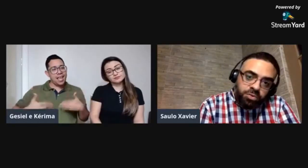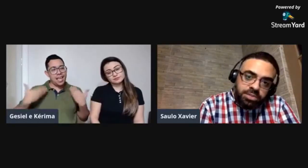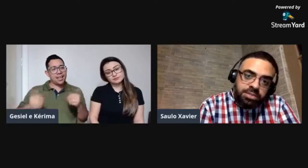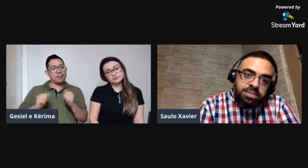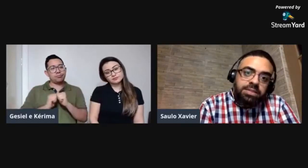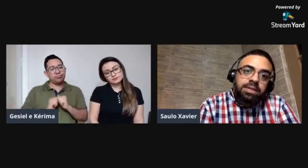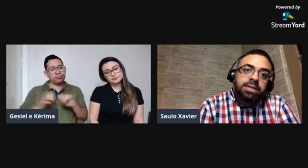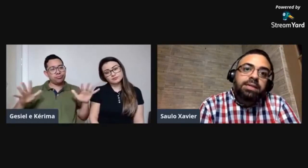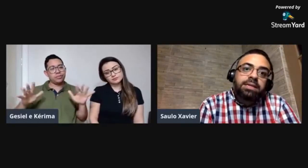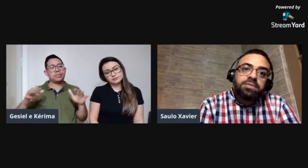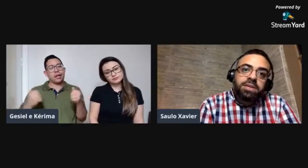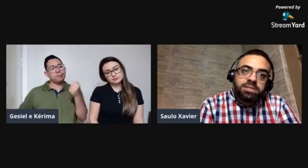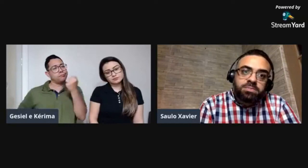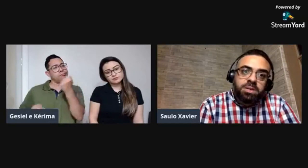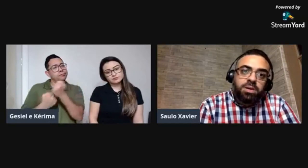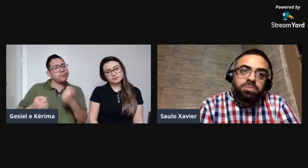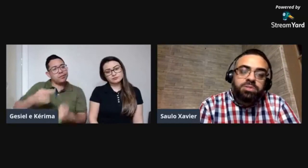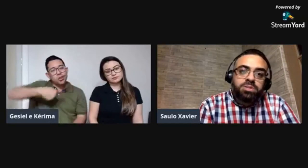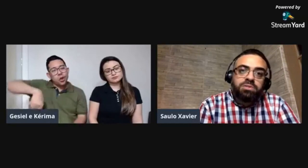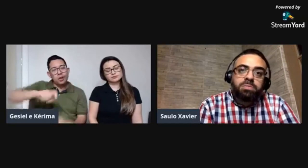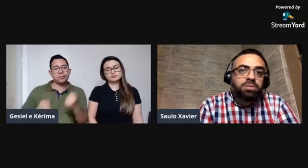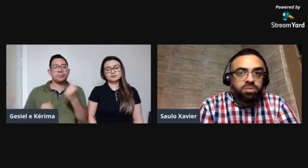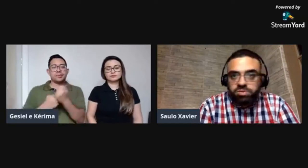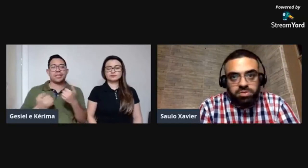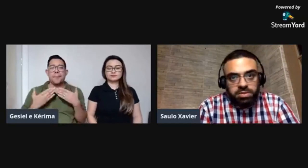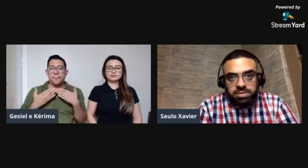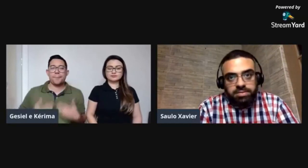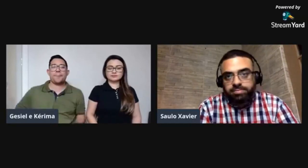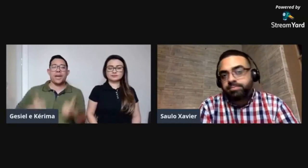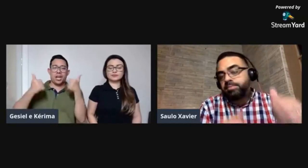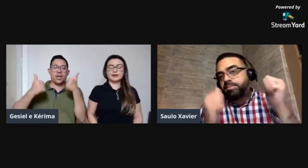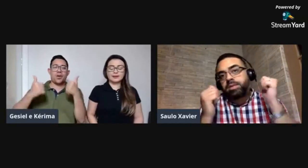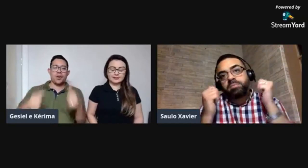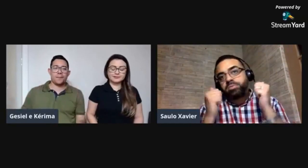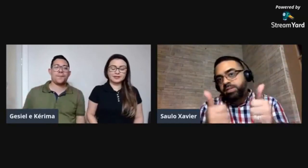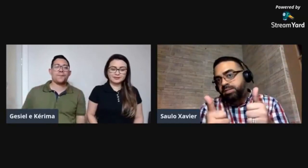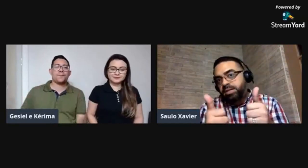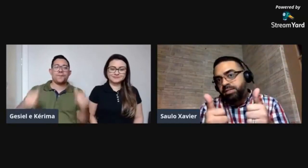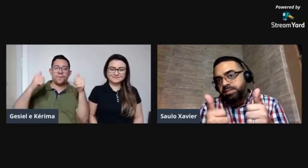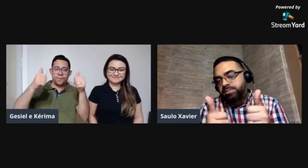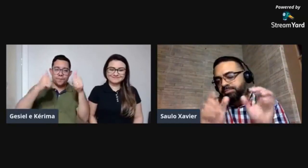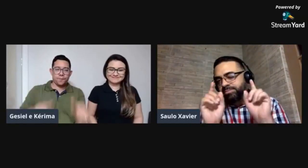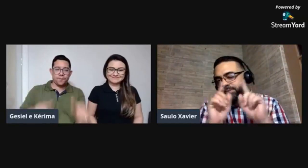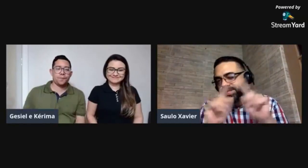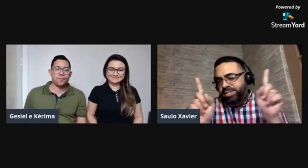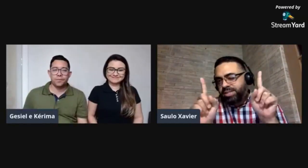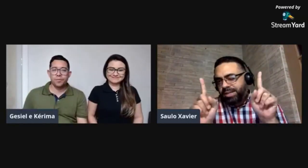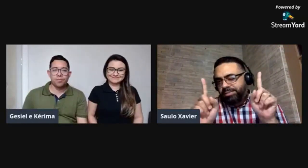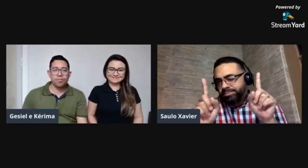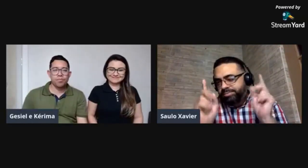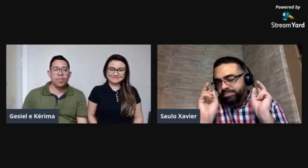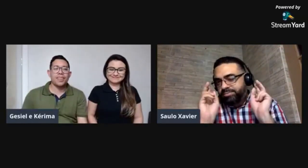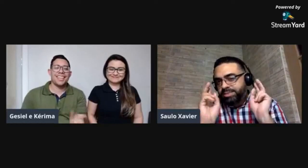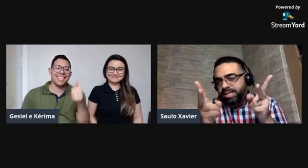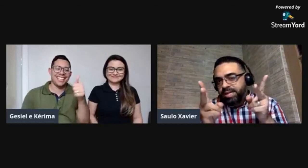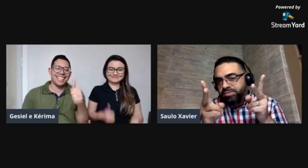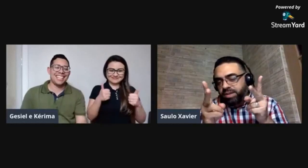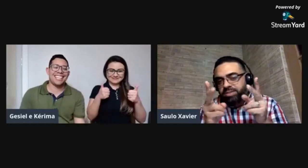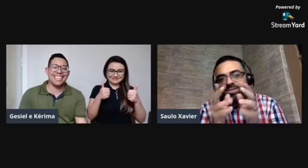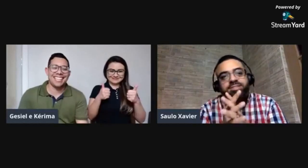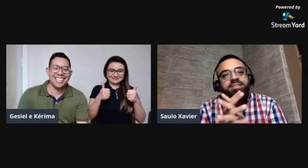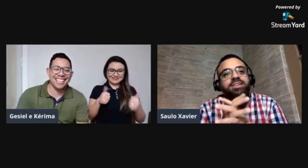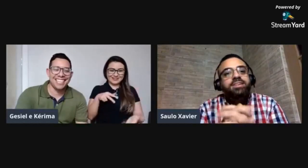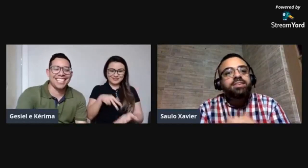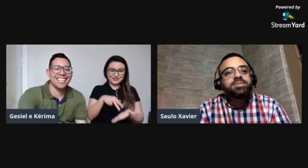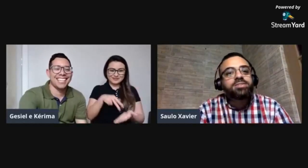somar forças e fazer o melhor possível para todos nós. Por isso que é assim. Desiste não. Segue em